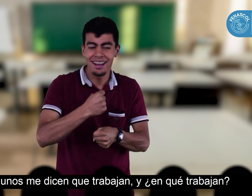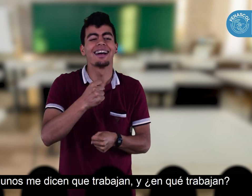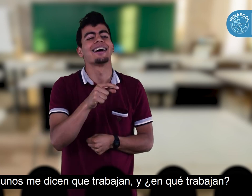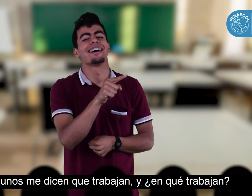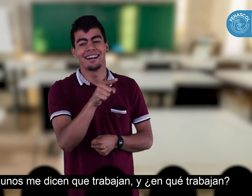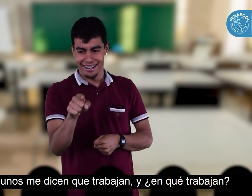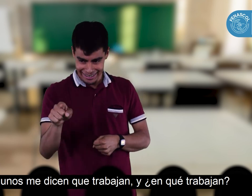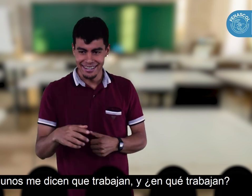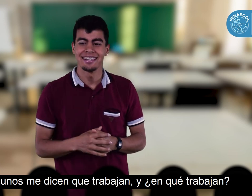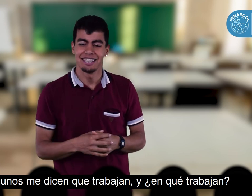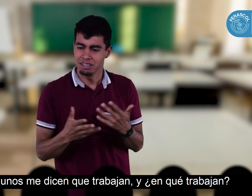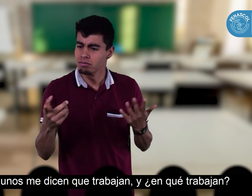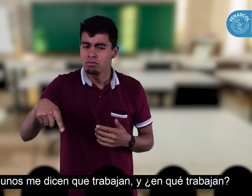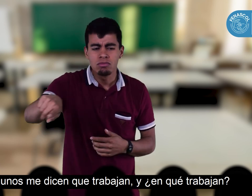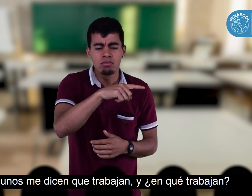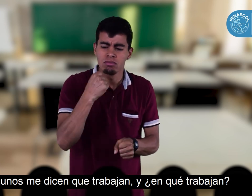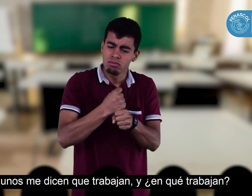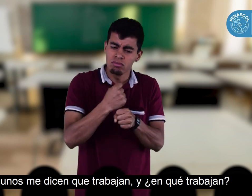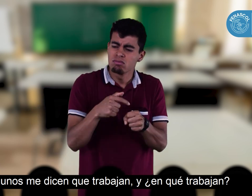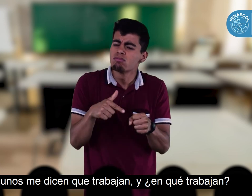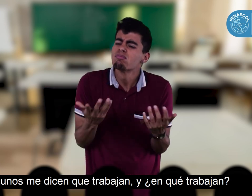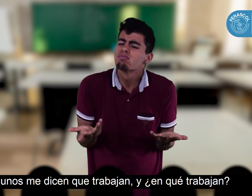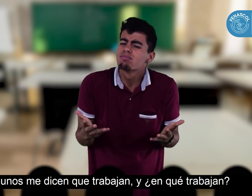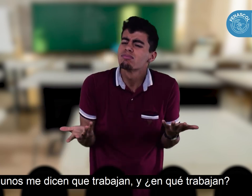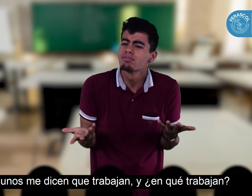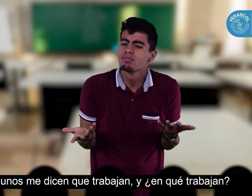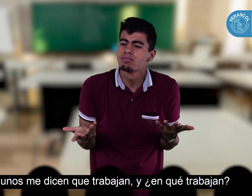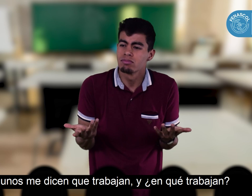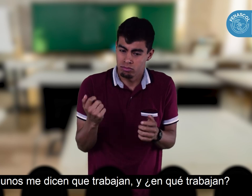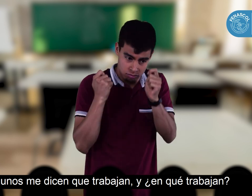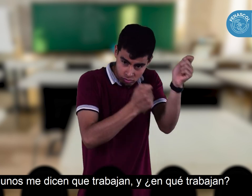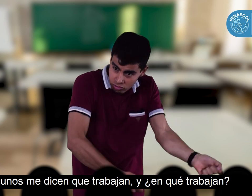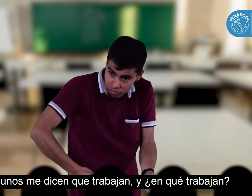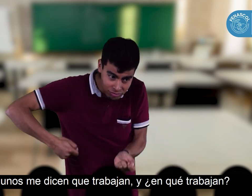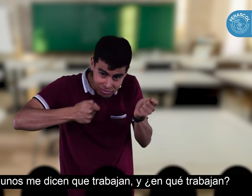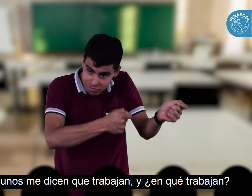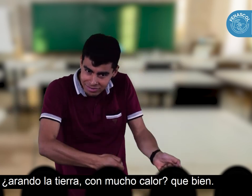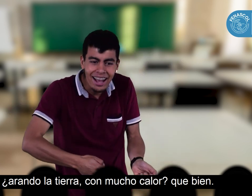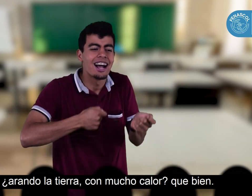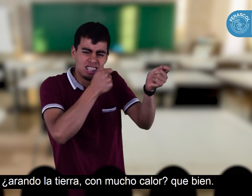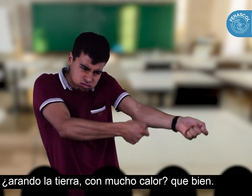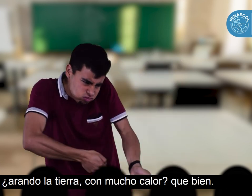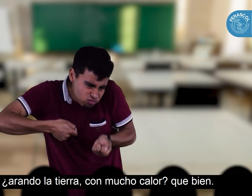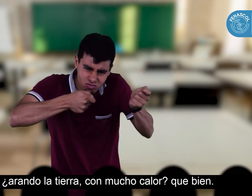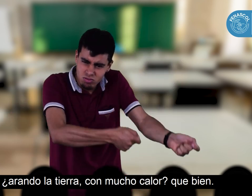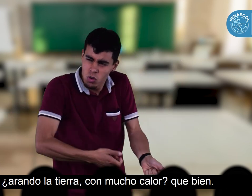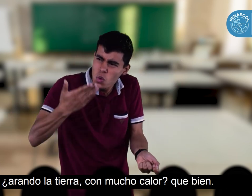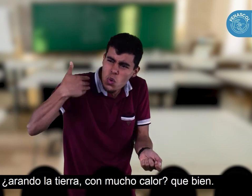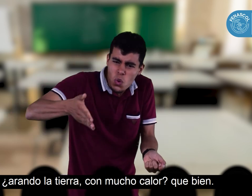dicen que trabajan. ¿Y en qué trabajan? ¿Arando la tierra? ¿Con